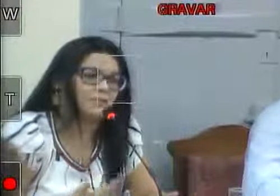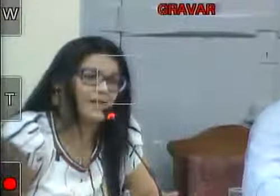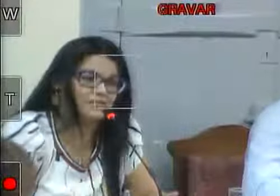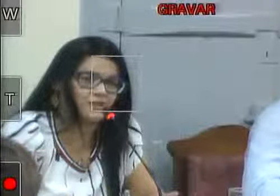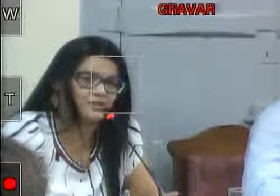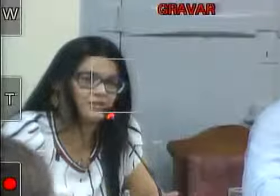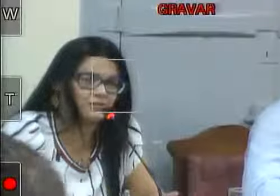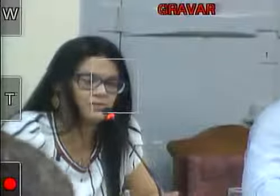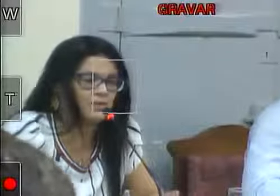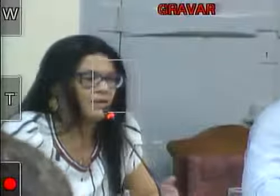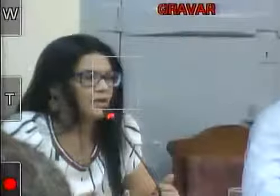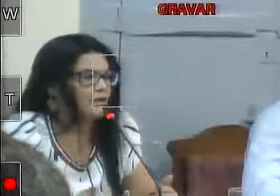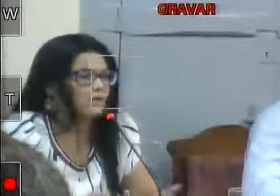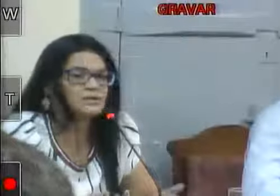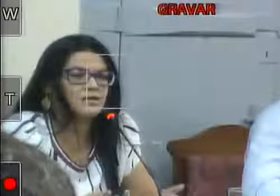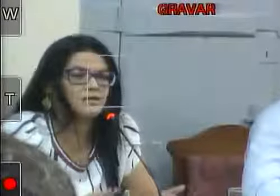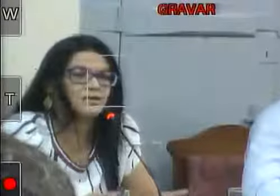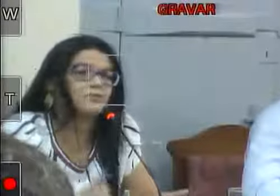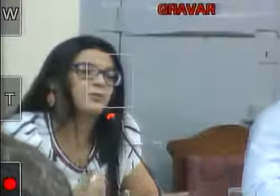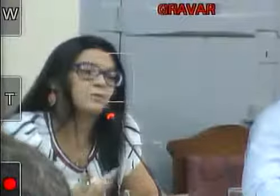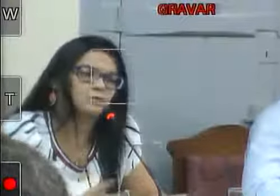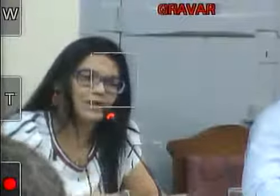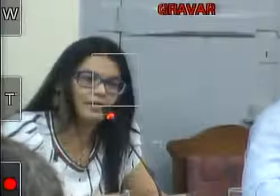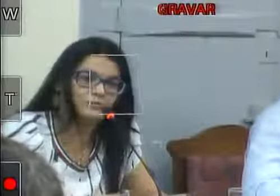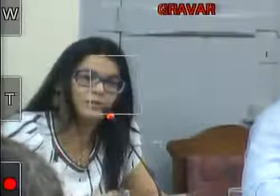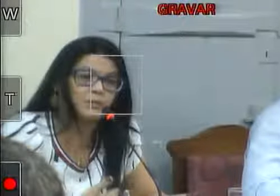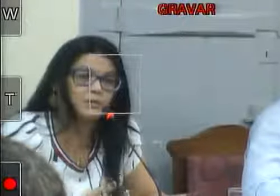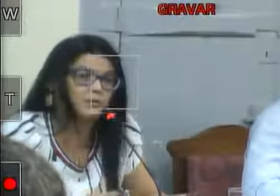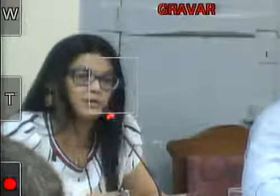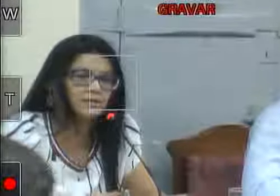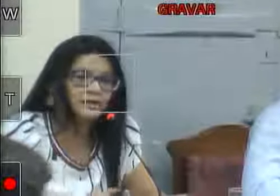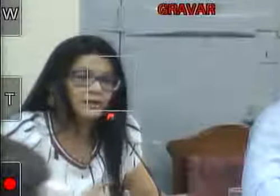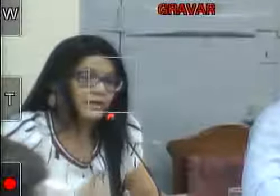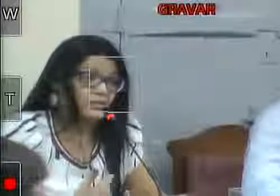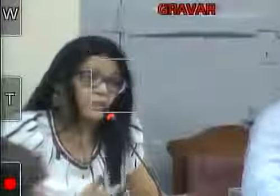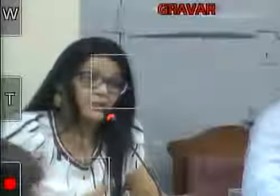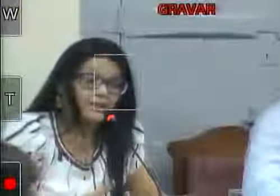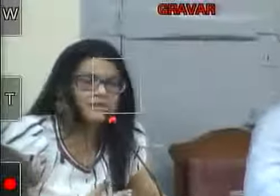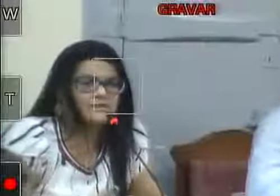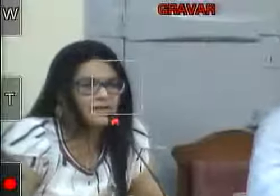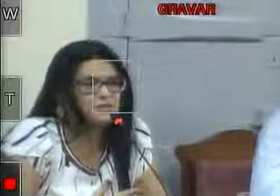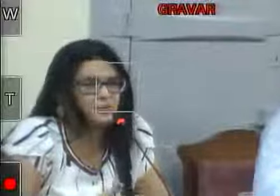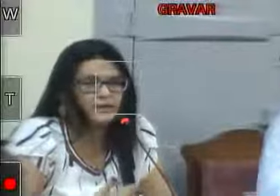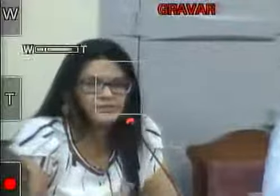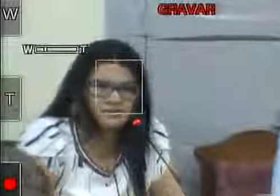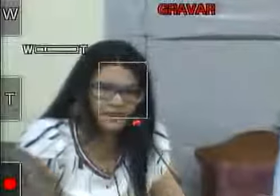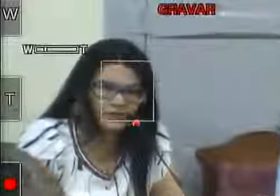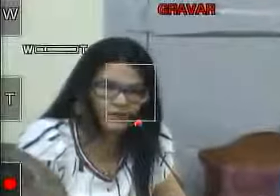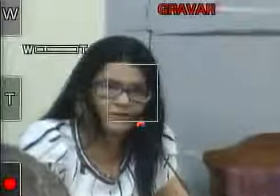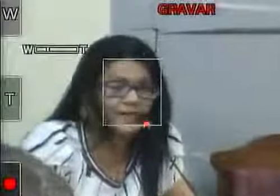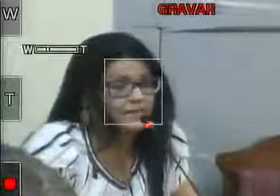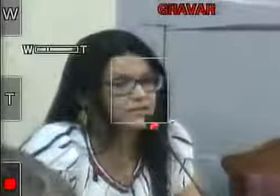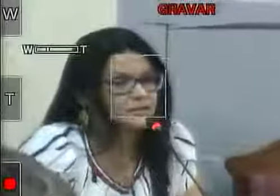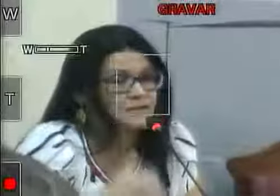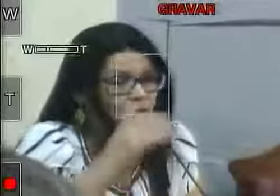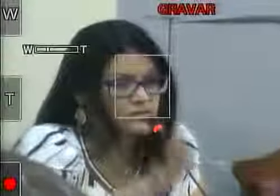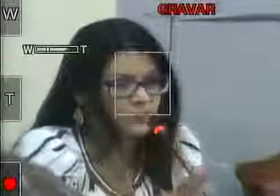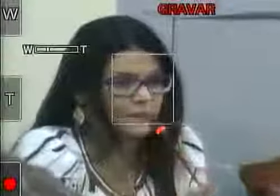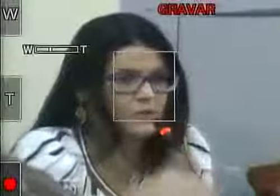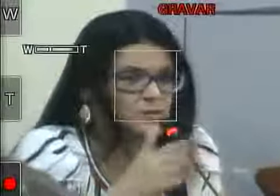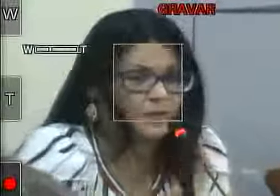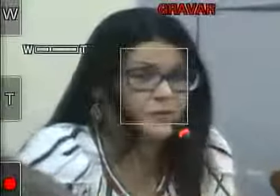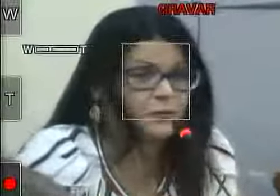foram advertidos e em conservatória foram multados, numa multa exorbitante de R$ 7.549. Não